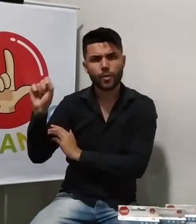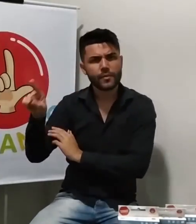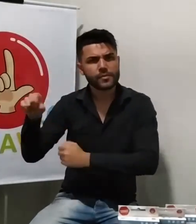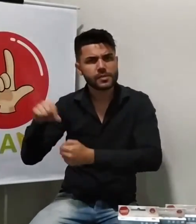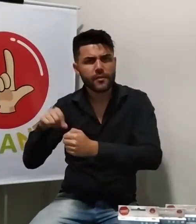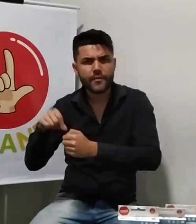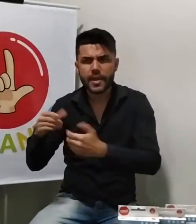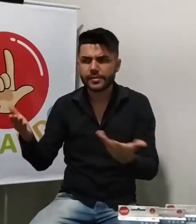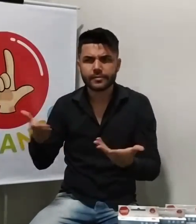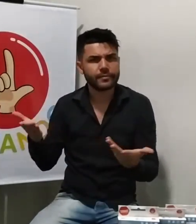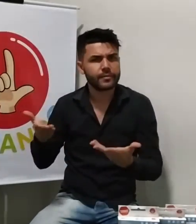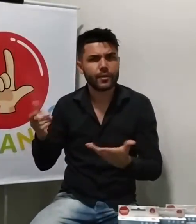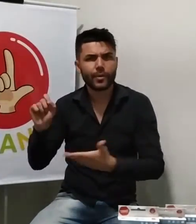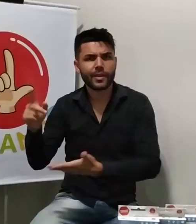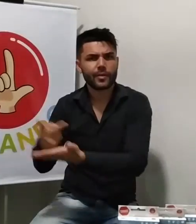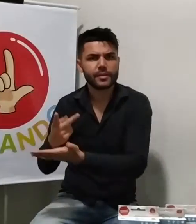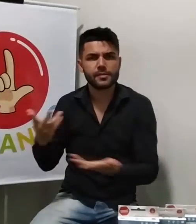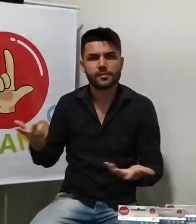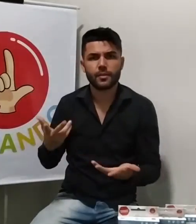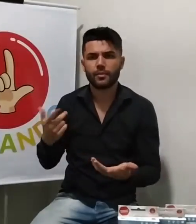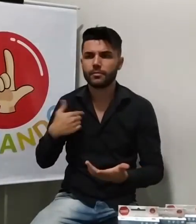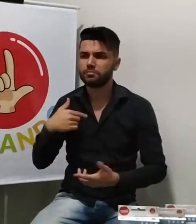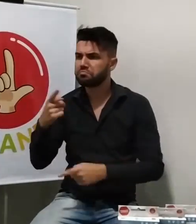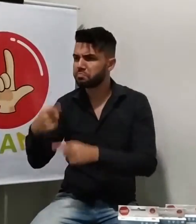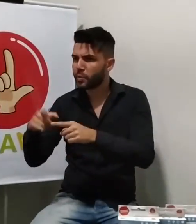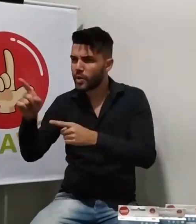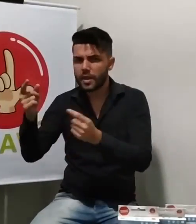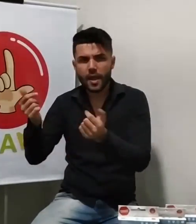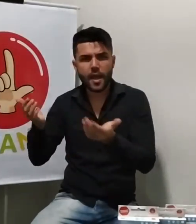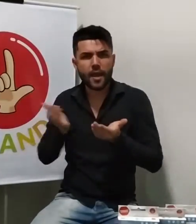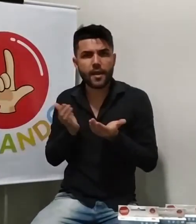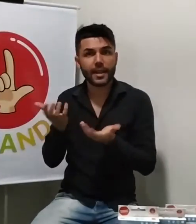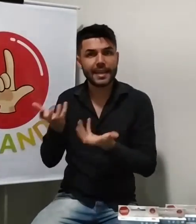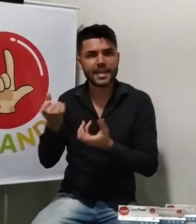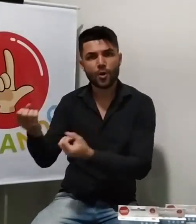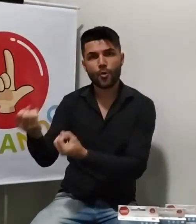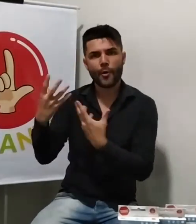essa vontade, se já passou isso pela sua cabeça também. Eu digo que na minha passava.